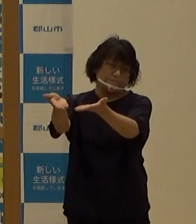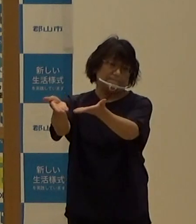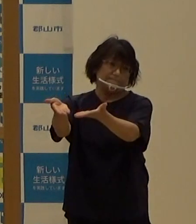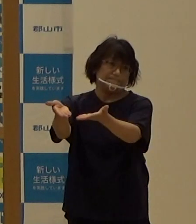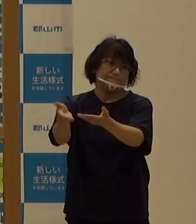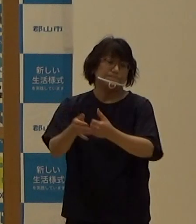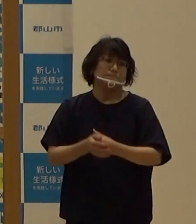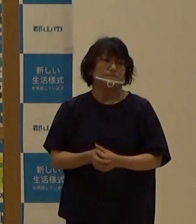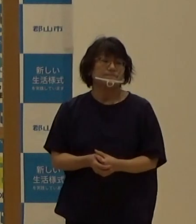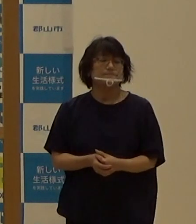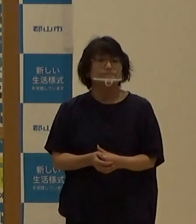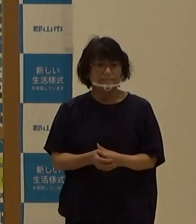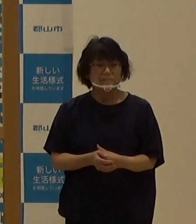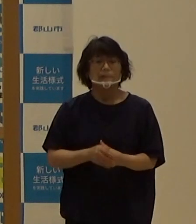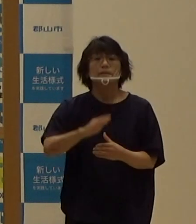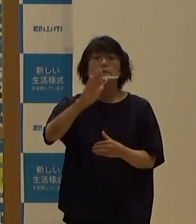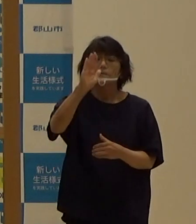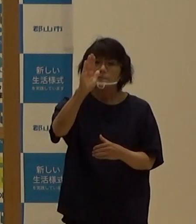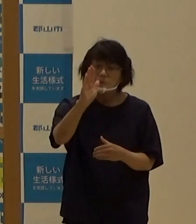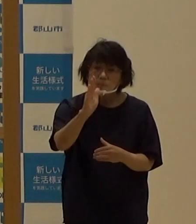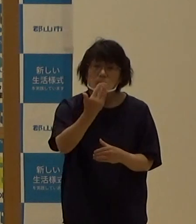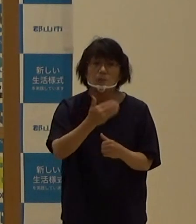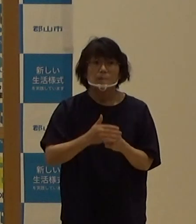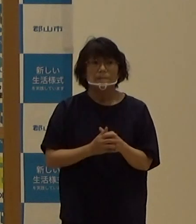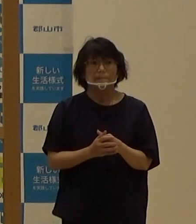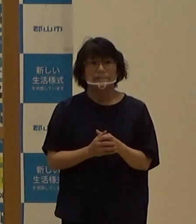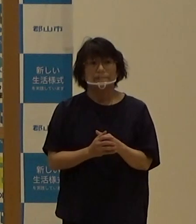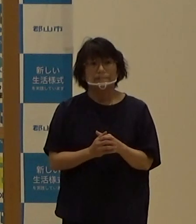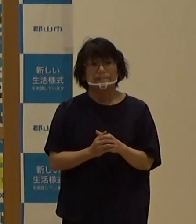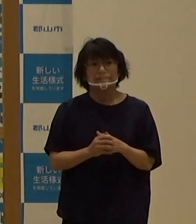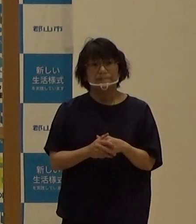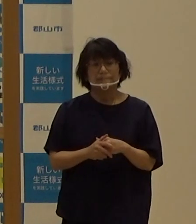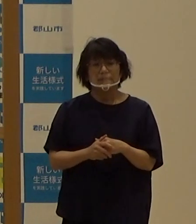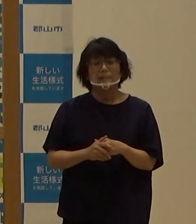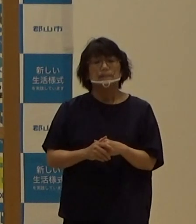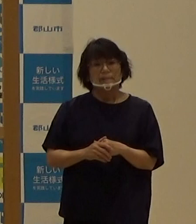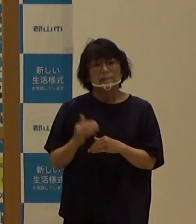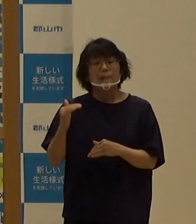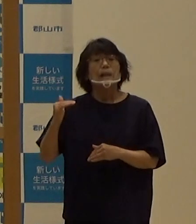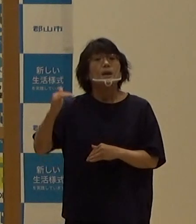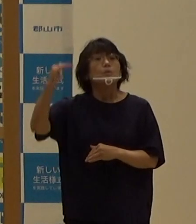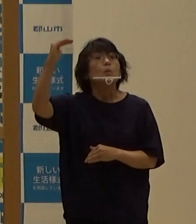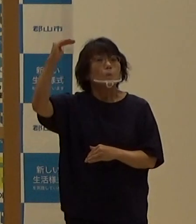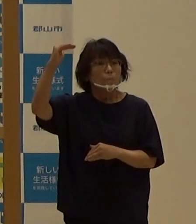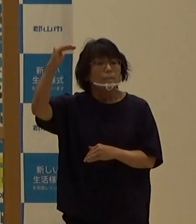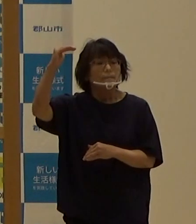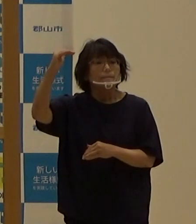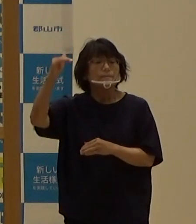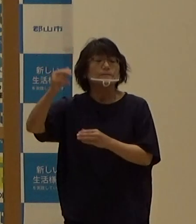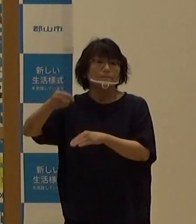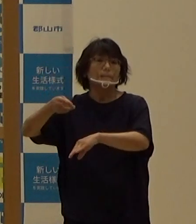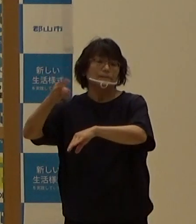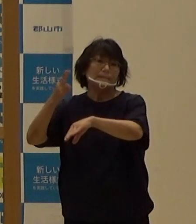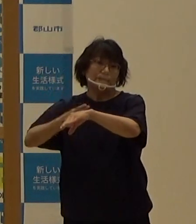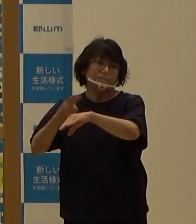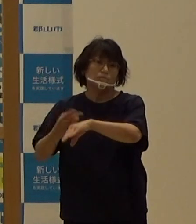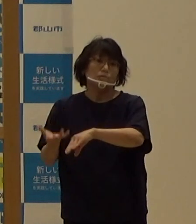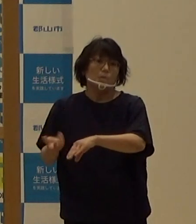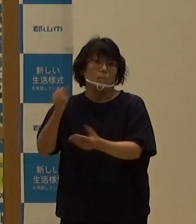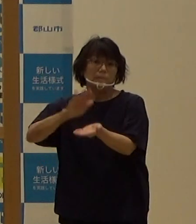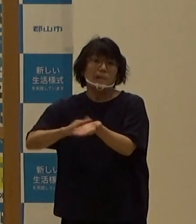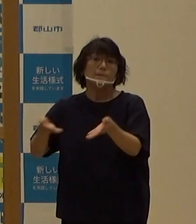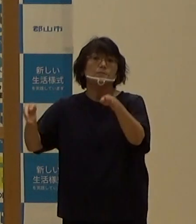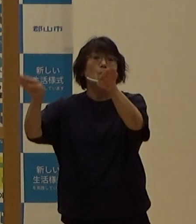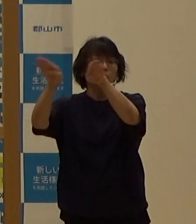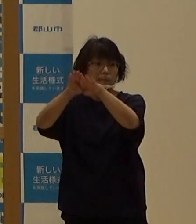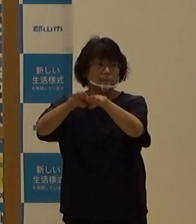もうちょっとその高度な医療を行う病院とですね、 あと町医者クリニックのレベルとこう分け